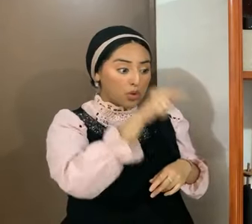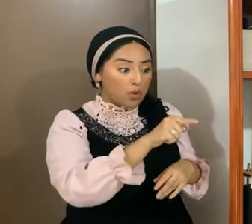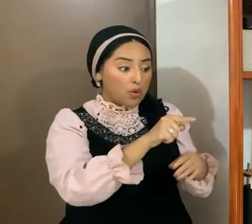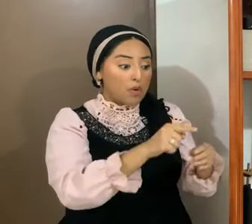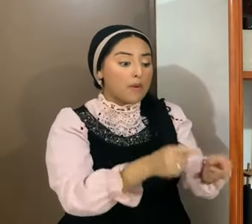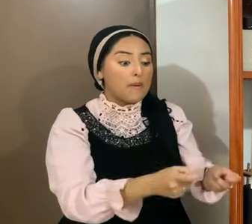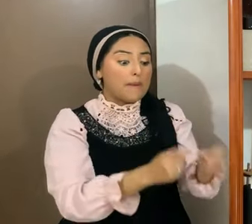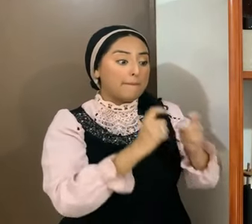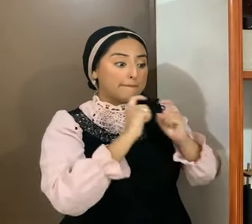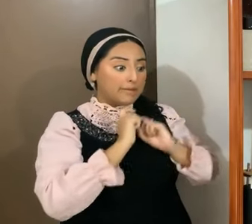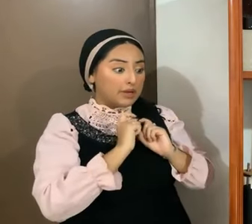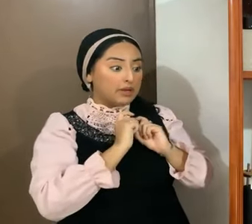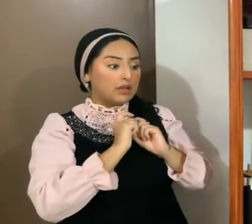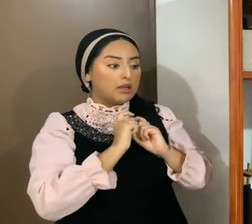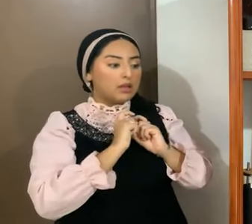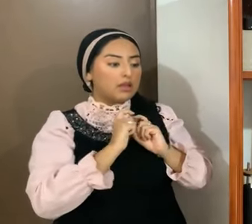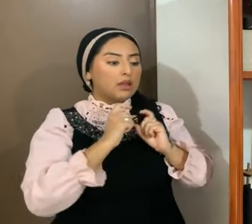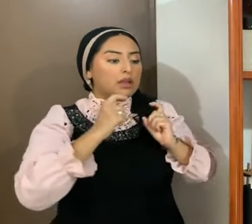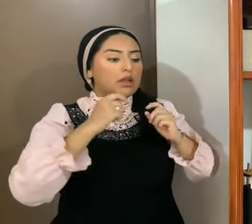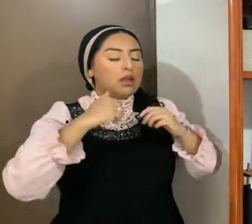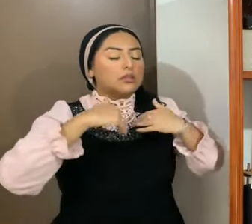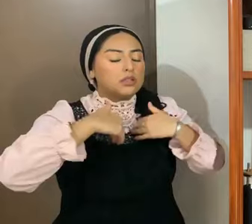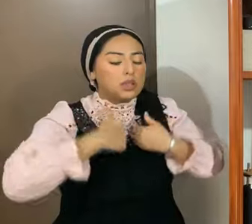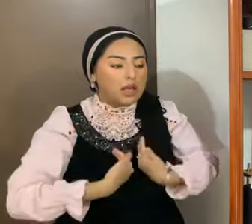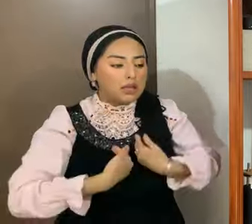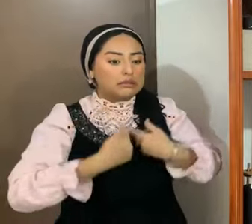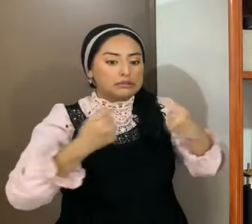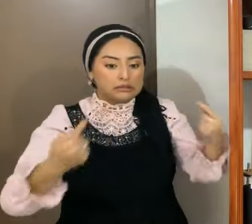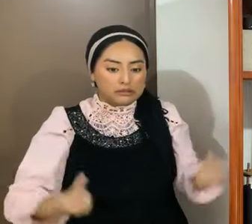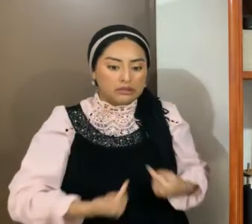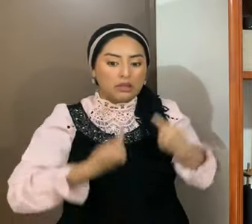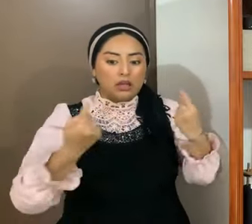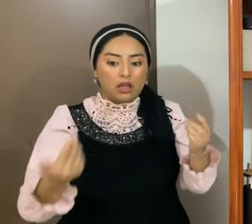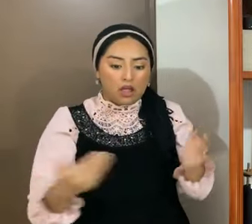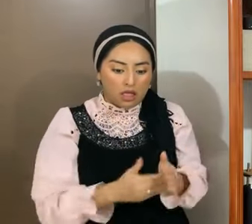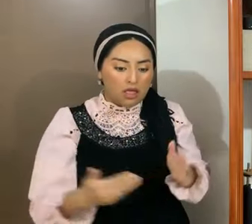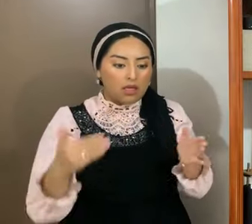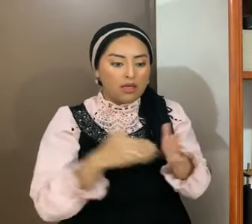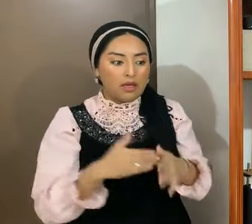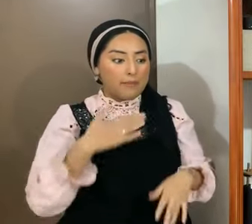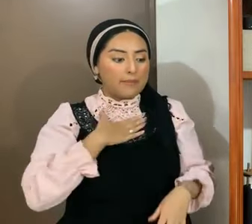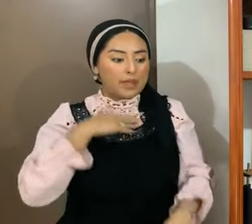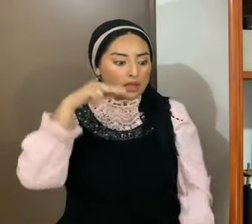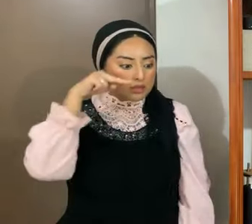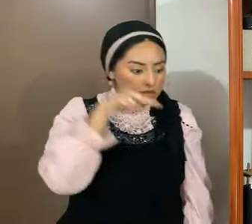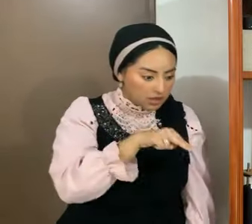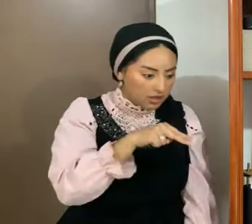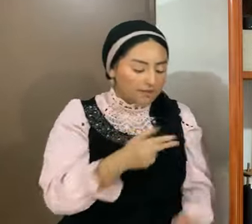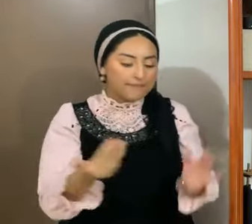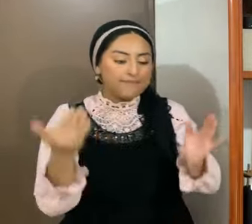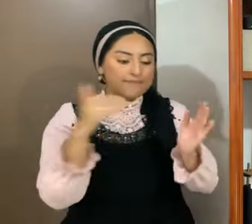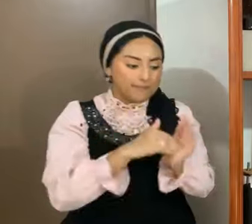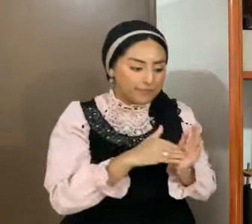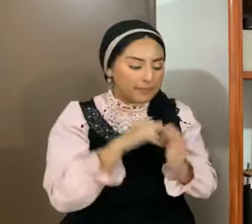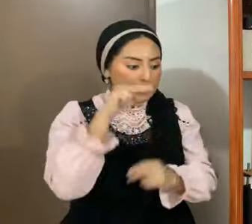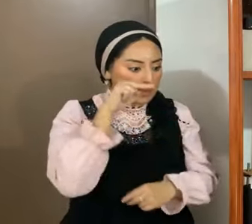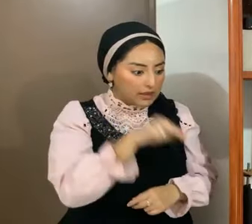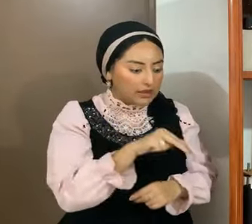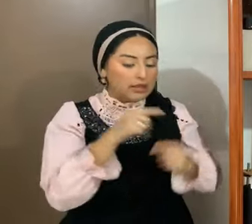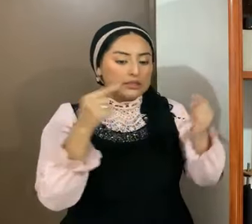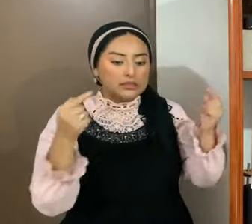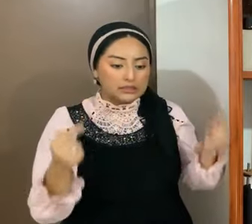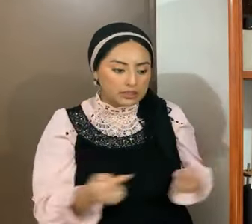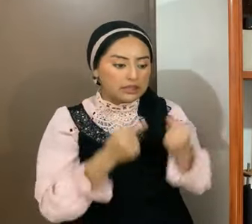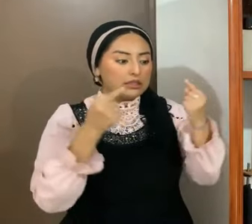sobre mí la carga de tus pecados, me fatigaste con tus maldades. Porque el pueblo pecaba y pecaba y pecaba